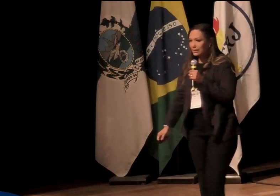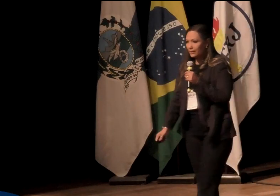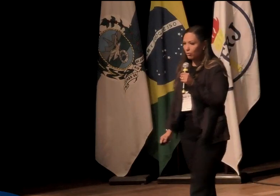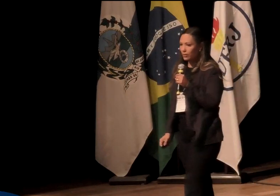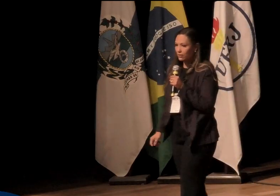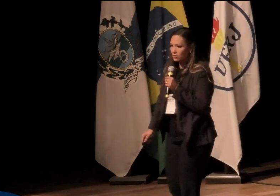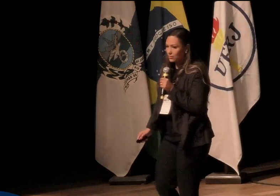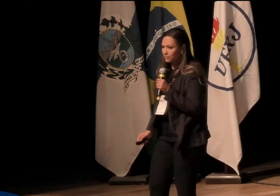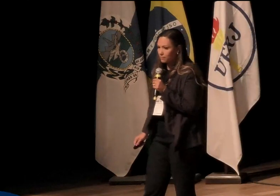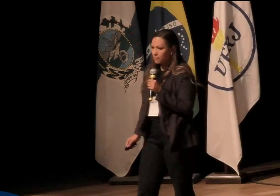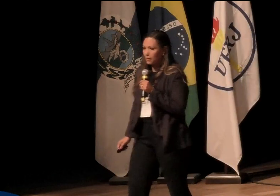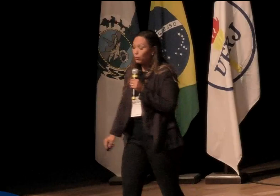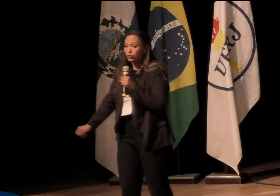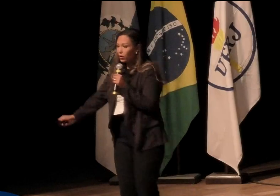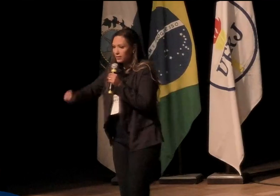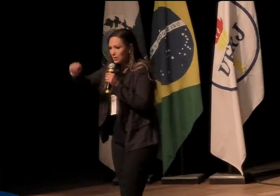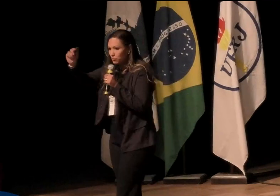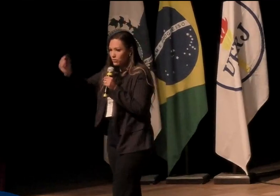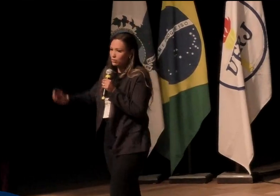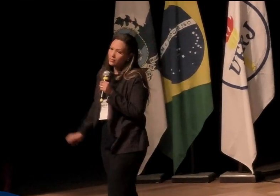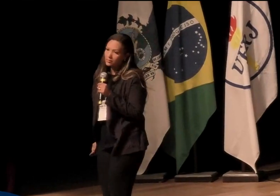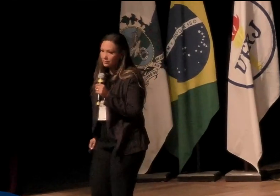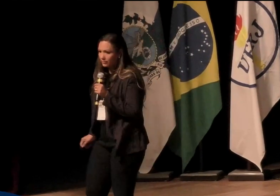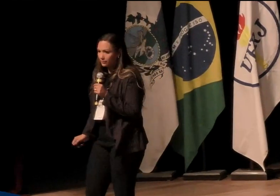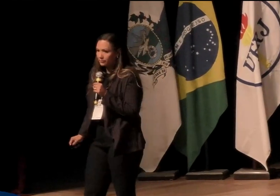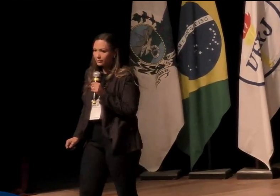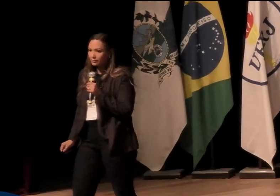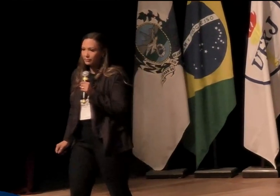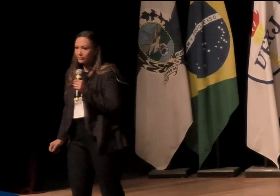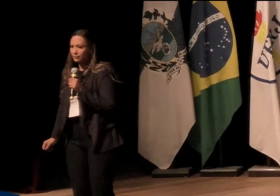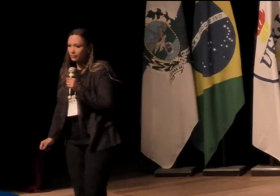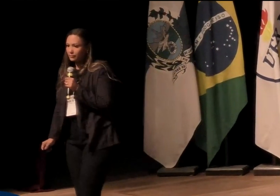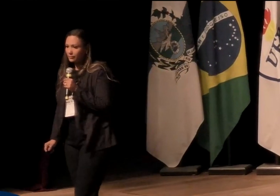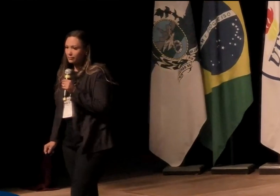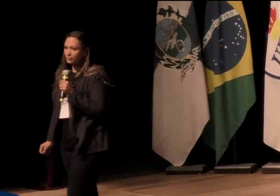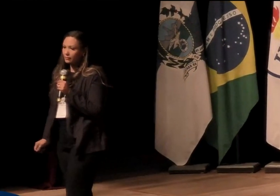literalmente por todas as pressões